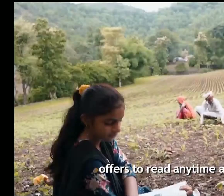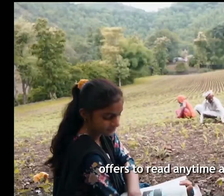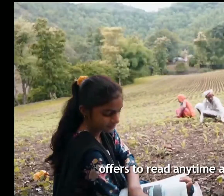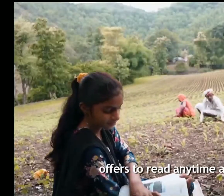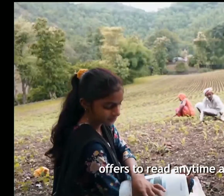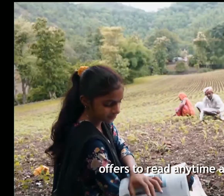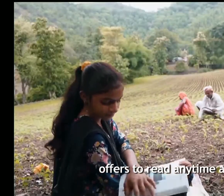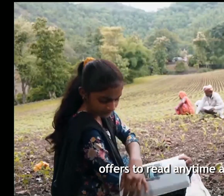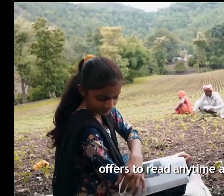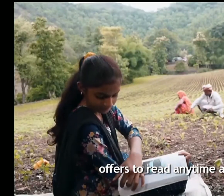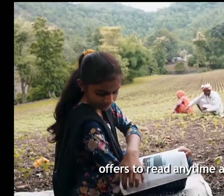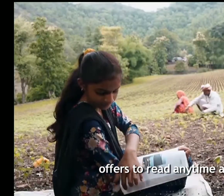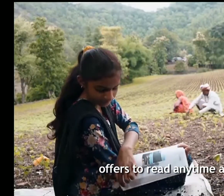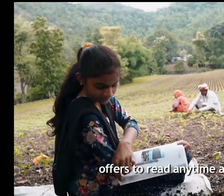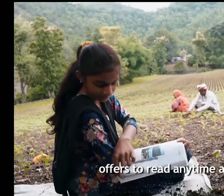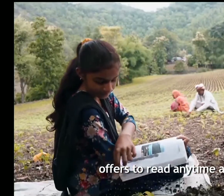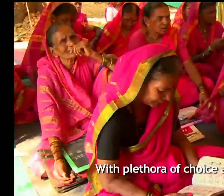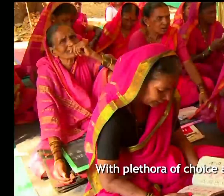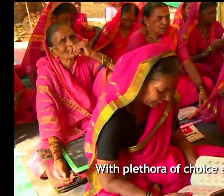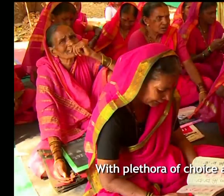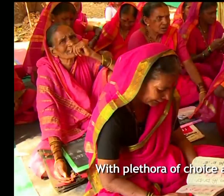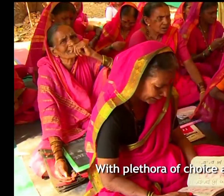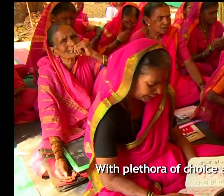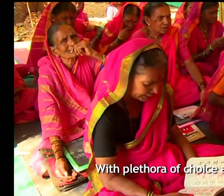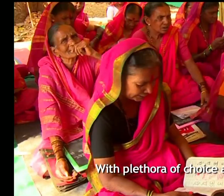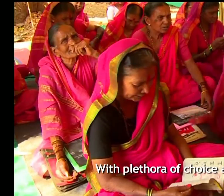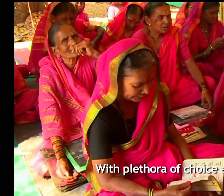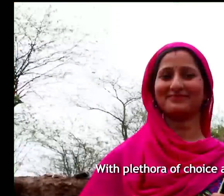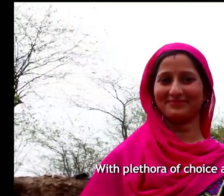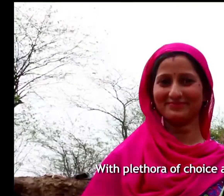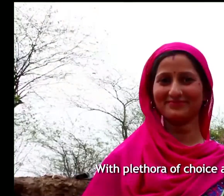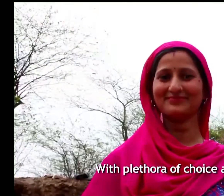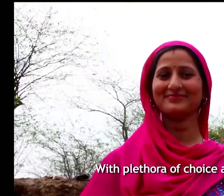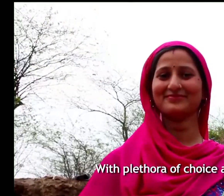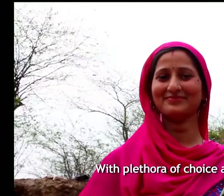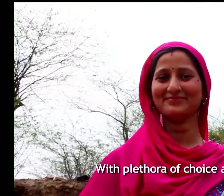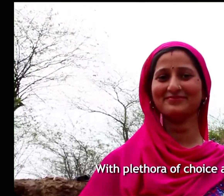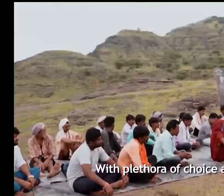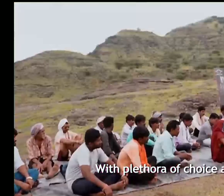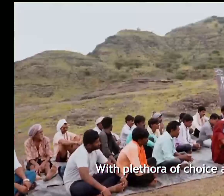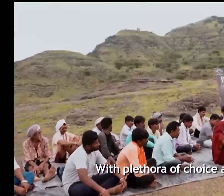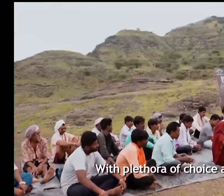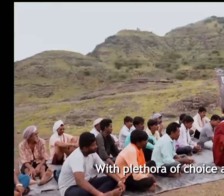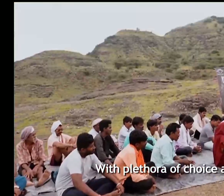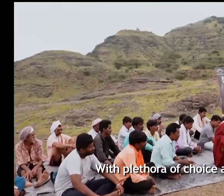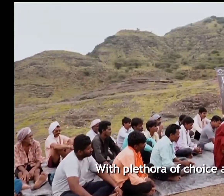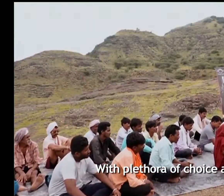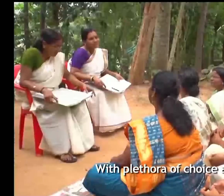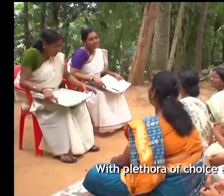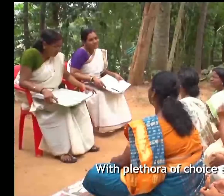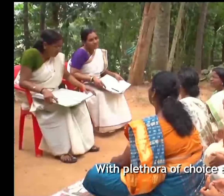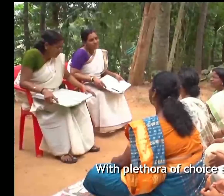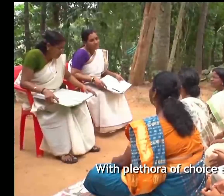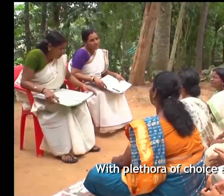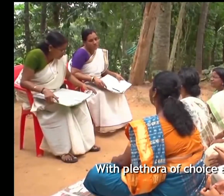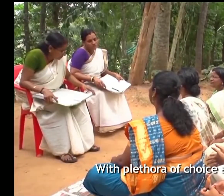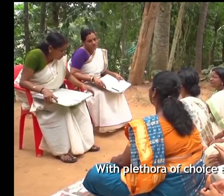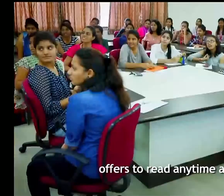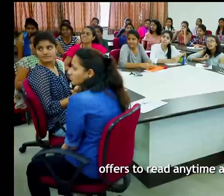कभी पढ़े हम कहीं पढ़े, वे विषय की लोट से युक्त हो। कभी पढ़े